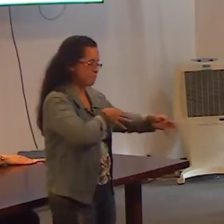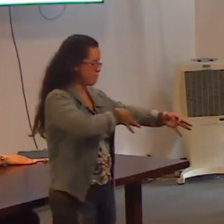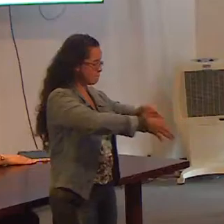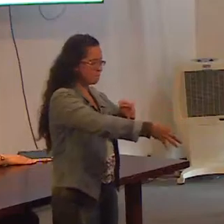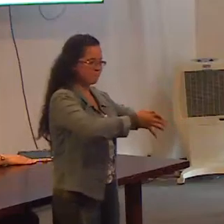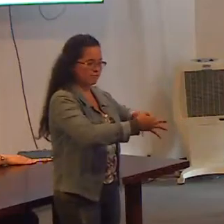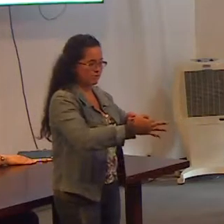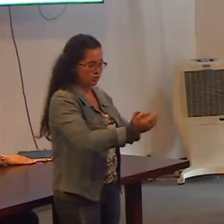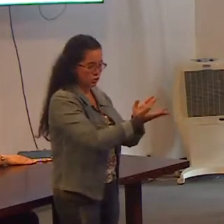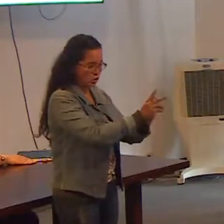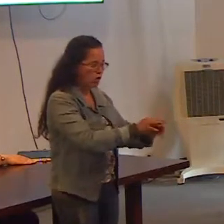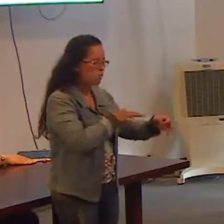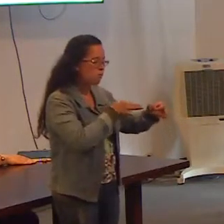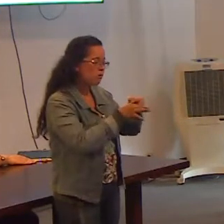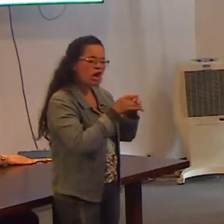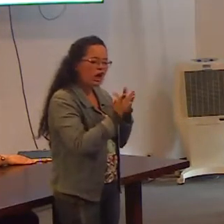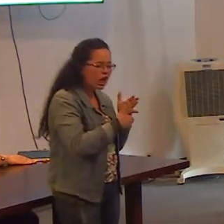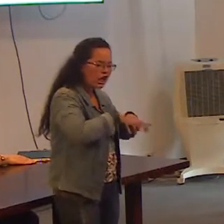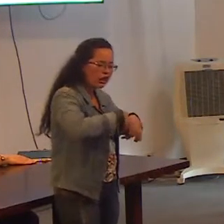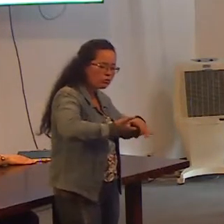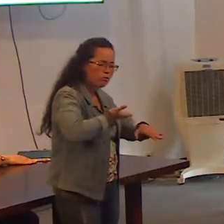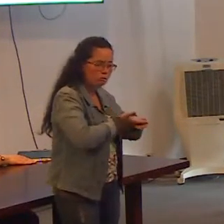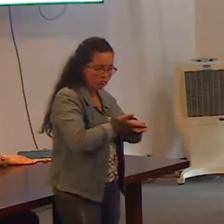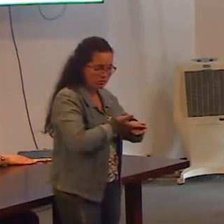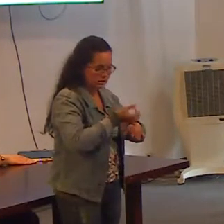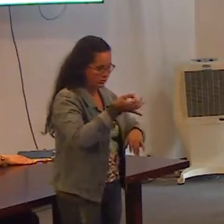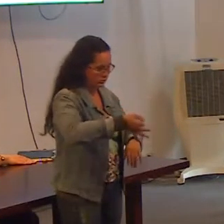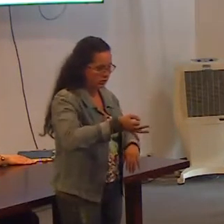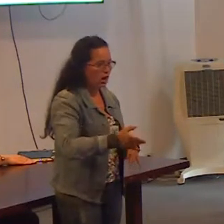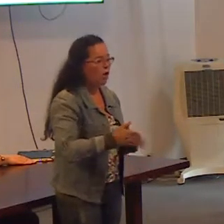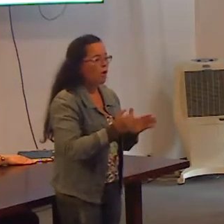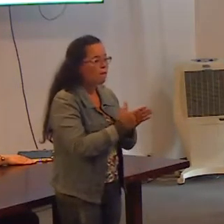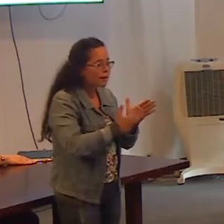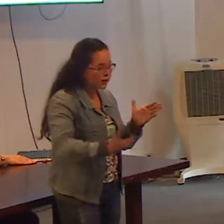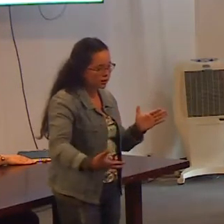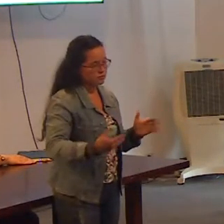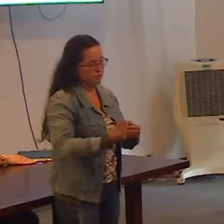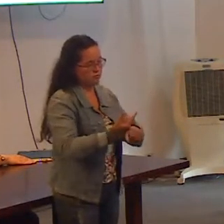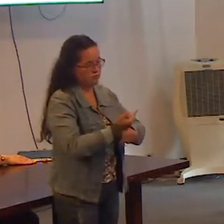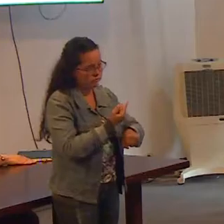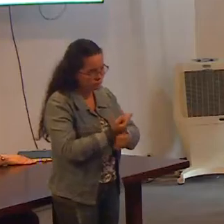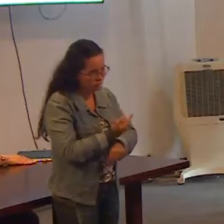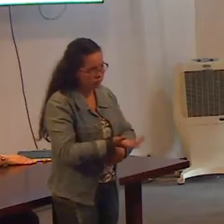población participante de qué trataba la actividad, qué materiales íbamos a utilizar,